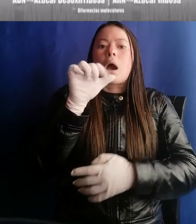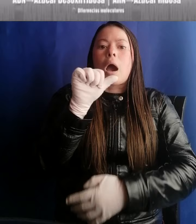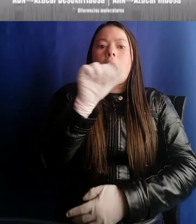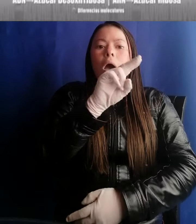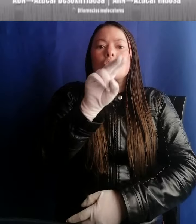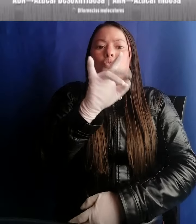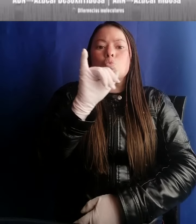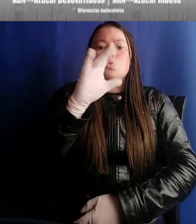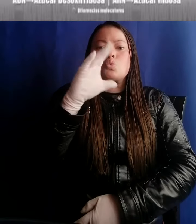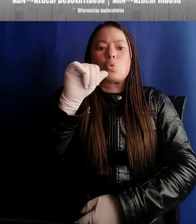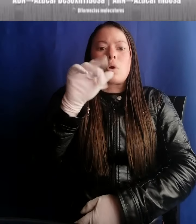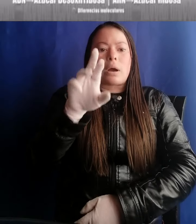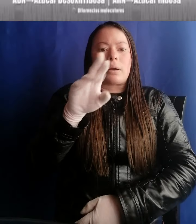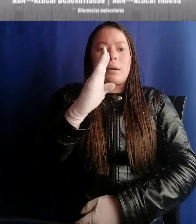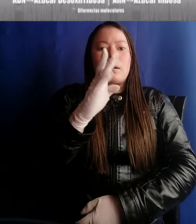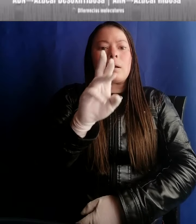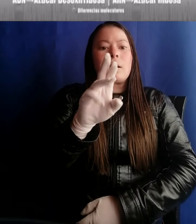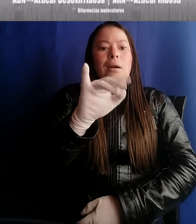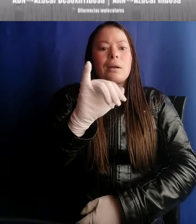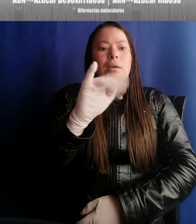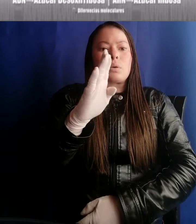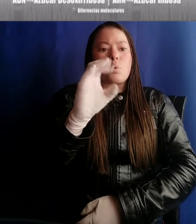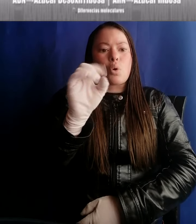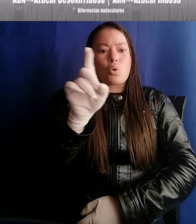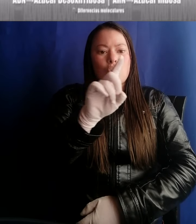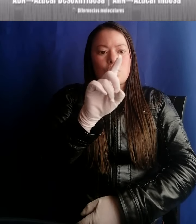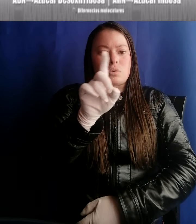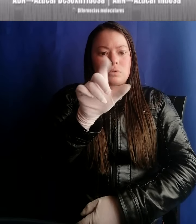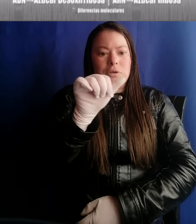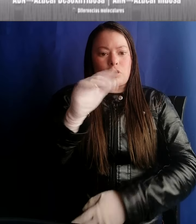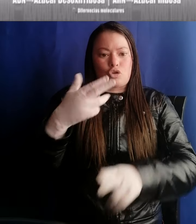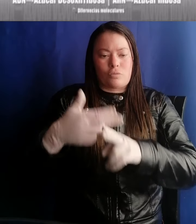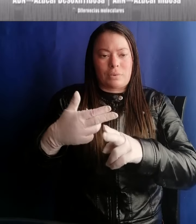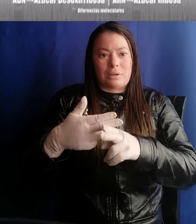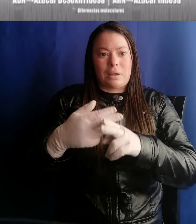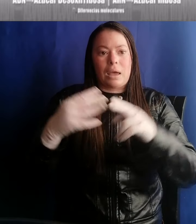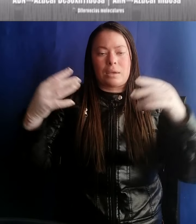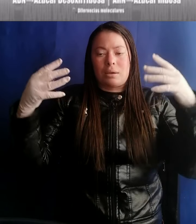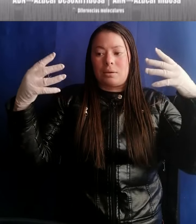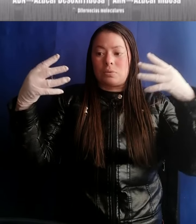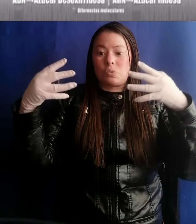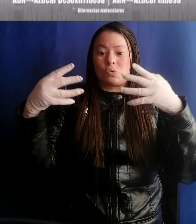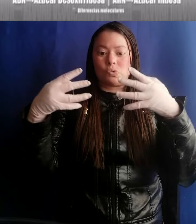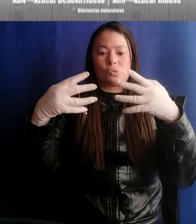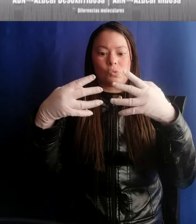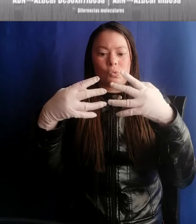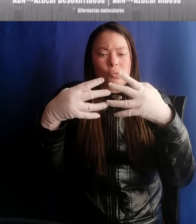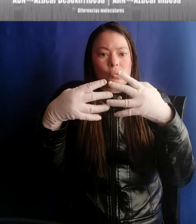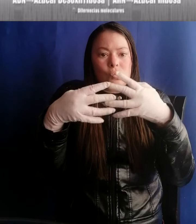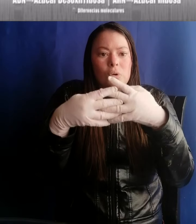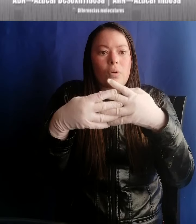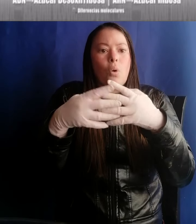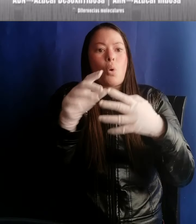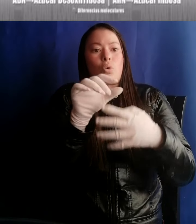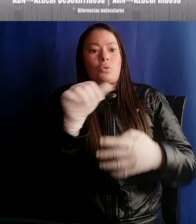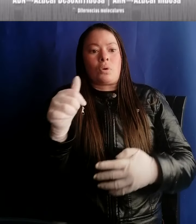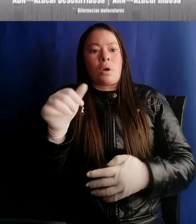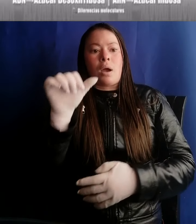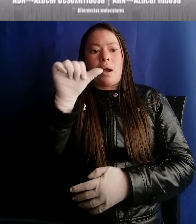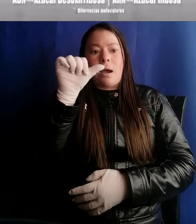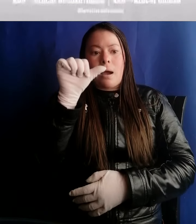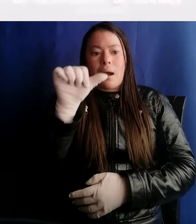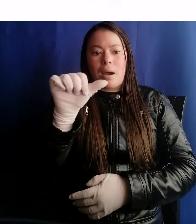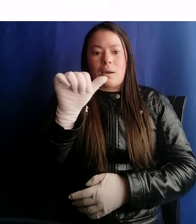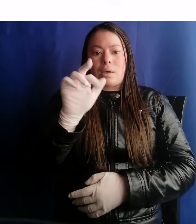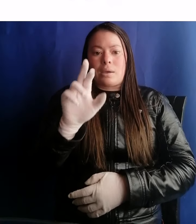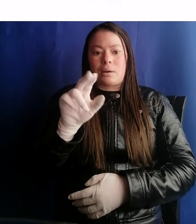ARN forma sus nucleótidos con una azúcar ribosa y por esta razón molecular, una de sus 4 bases nitrogenadas